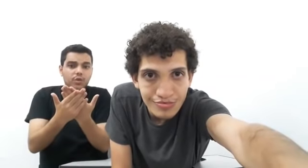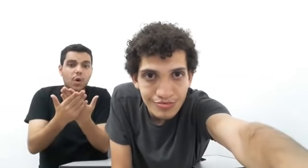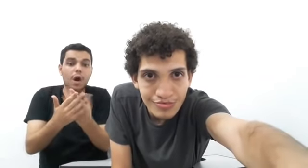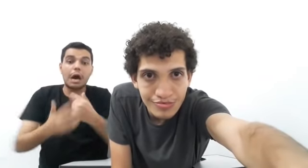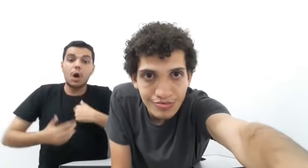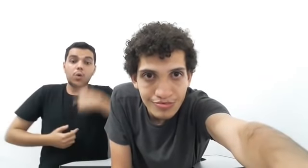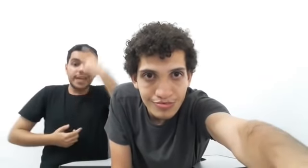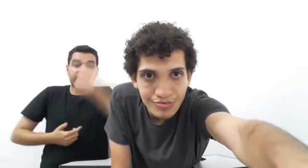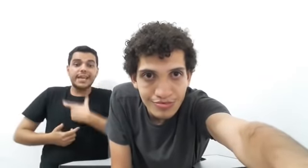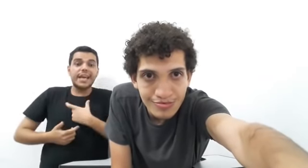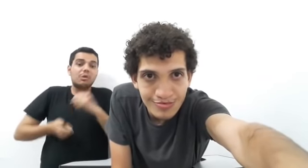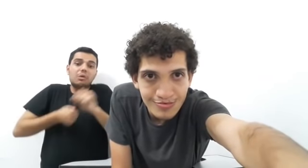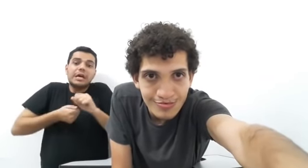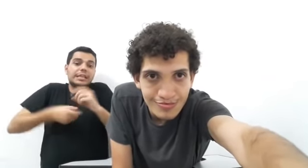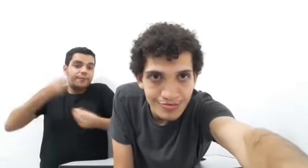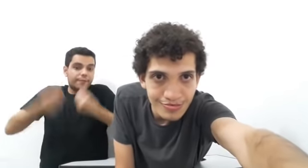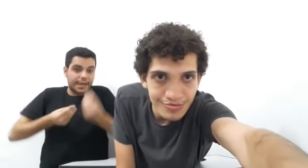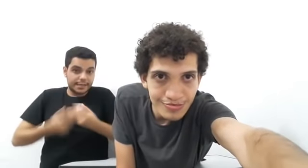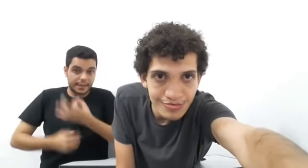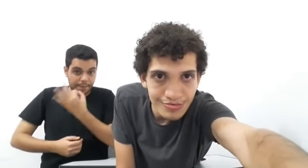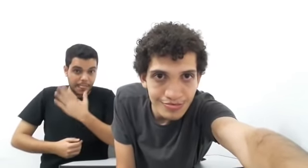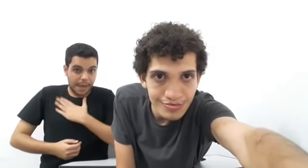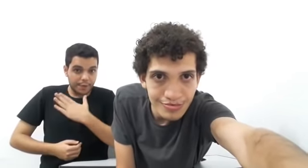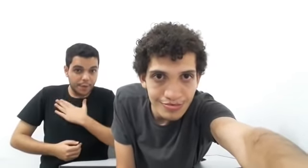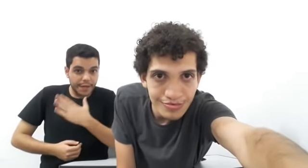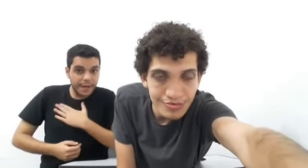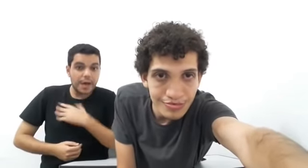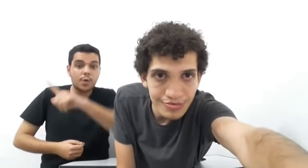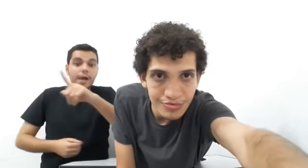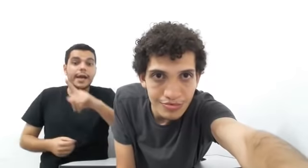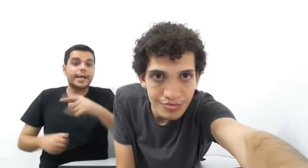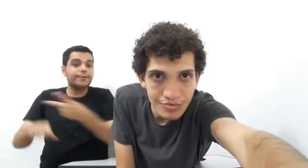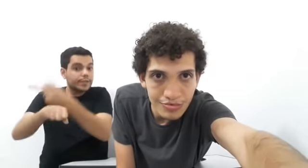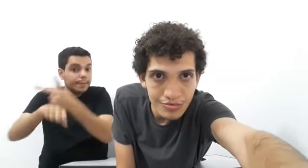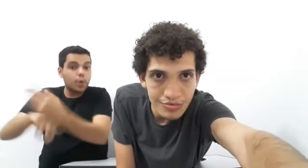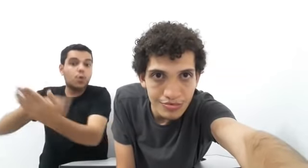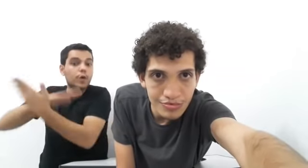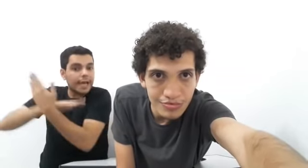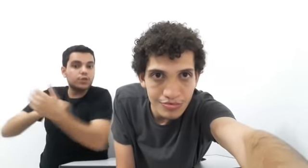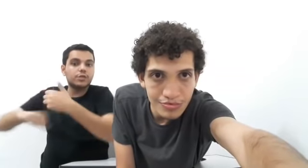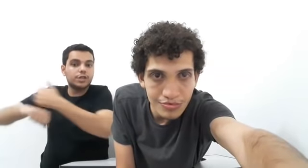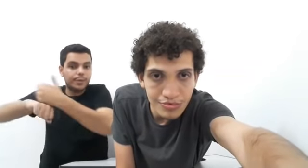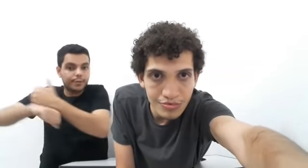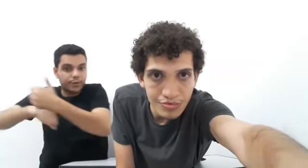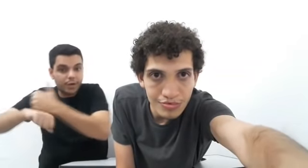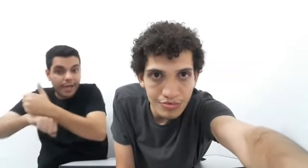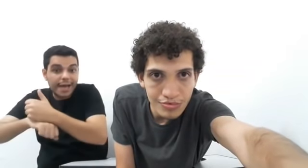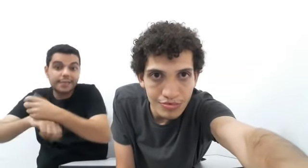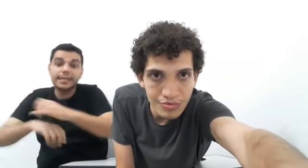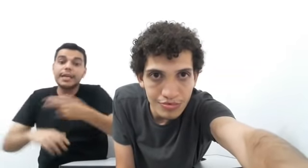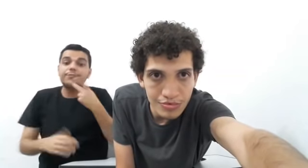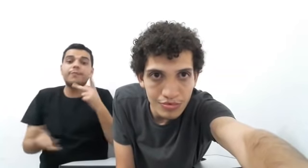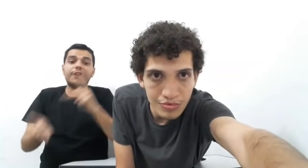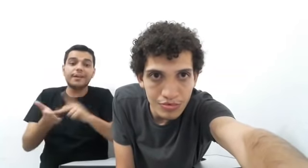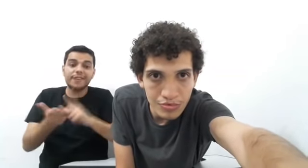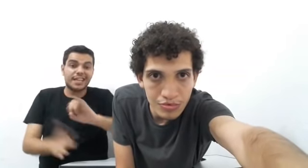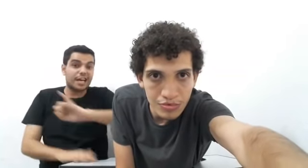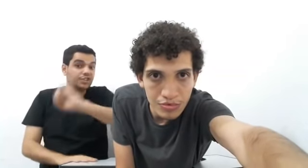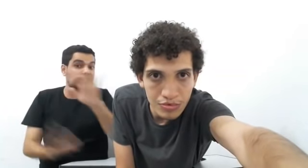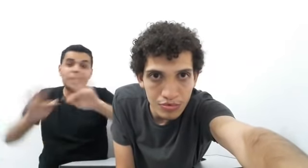escola, o que eu devo fazer? A minha opinião é que você procure a ajuda de profissionais e vamos falar a verdade. Se a